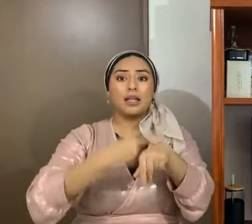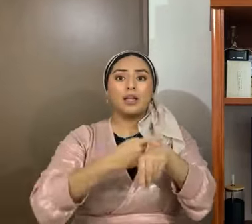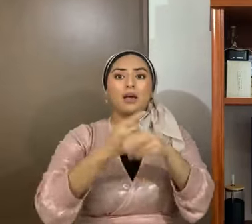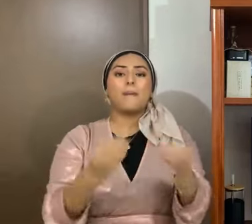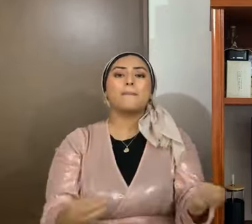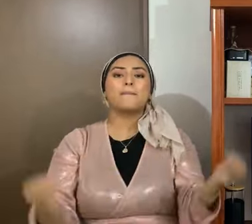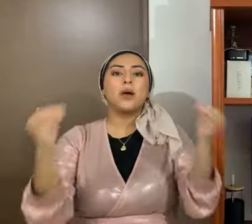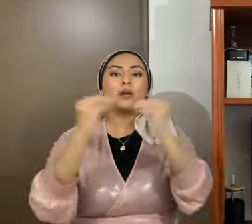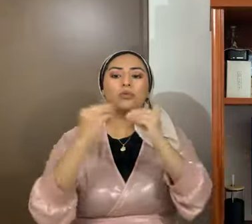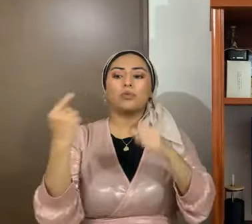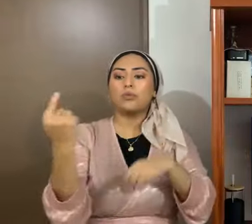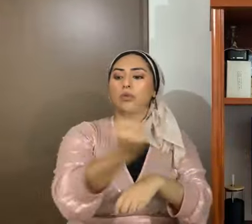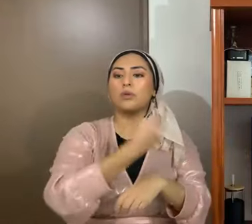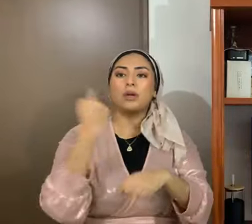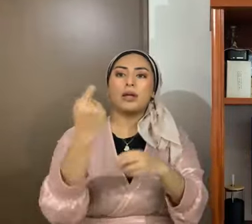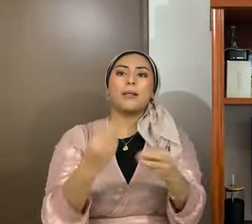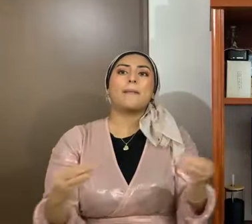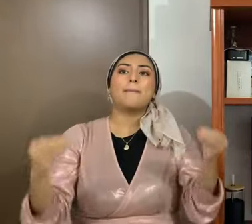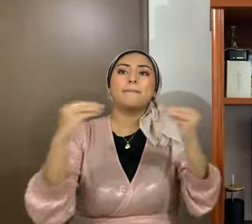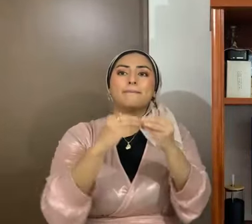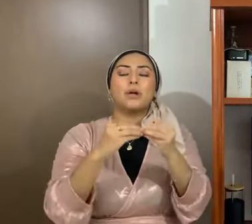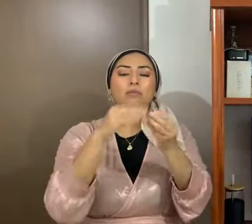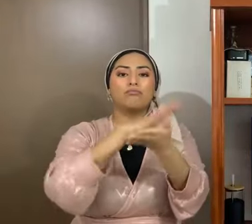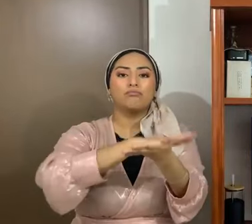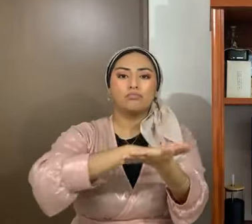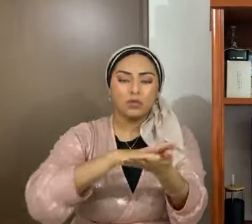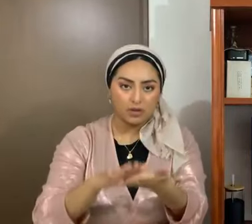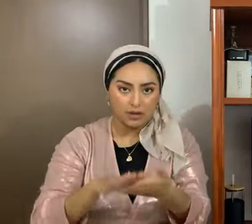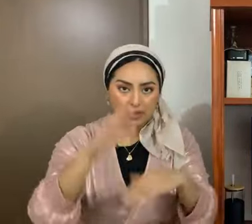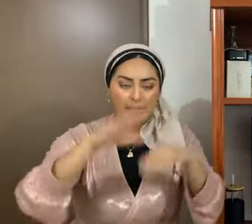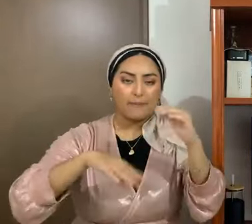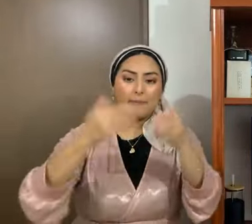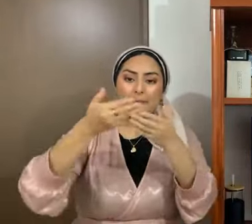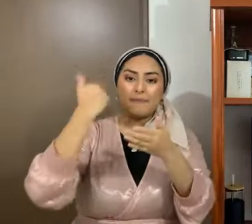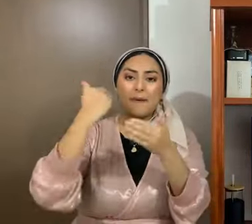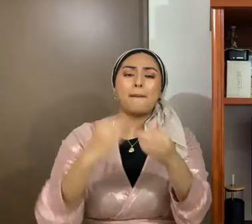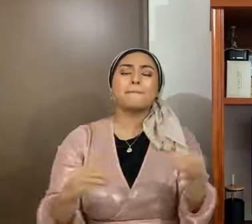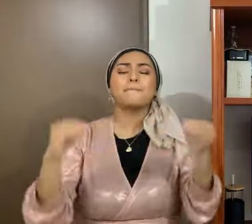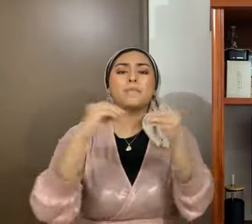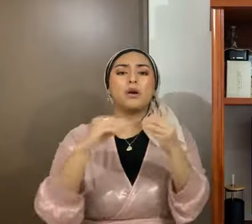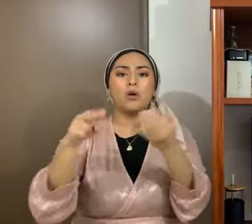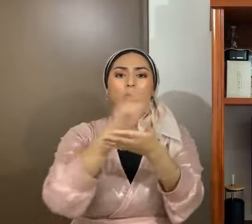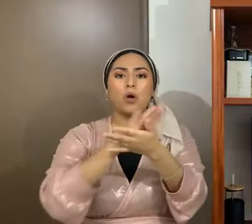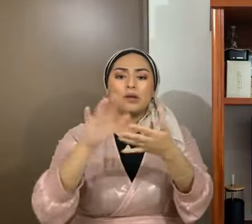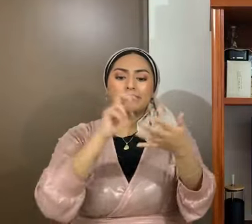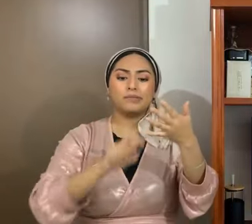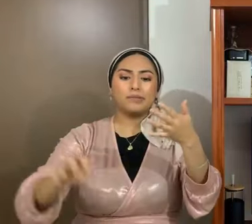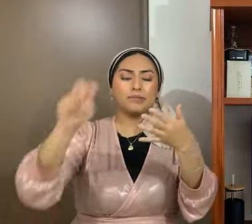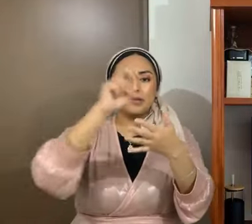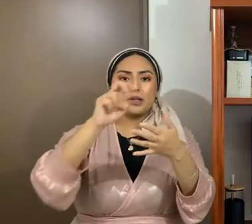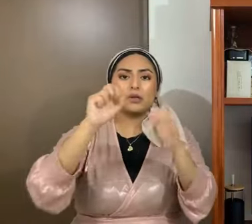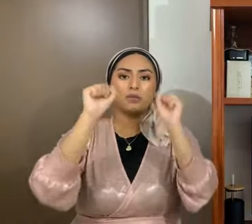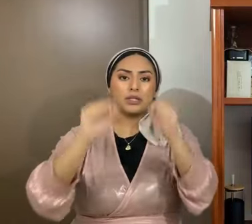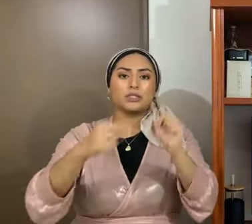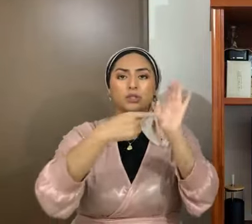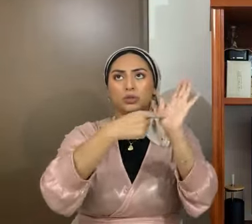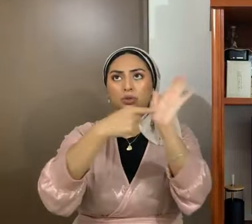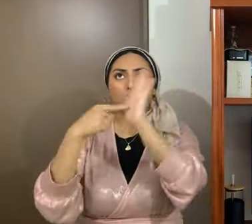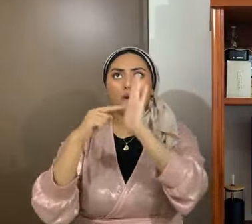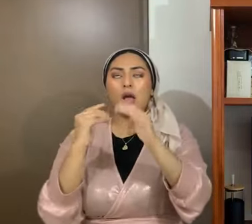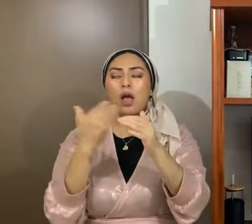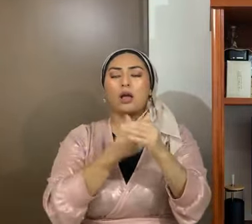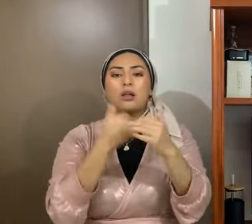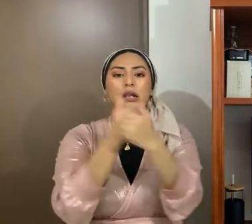nosotros tenemos que ser más puros, Abacados, de lo que lo hemos sido, más santos de lo que lo hemos sido para demostrarte nuestro